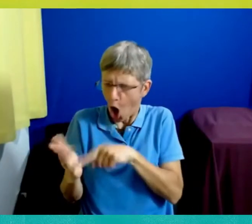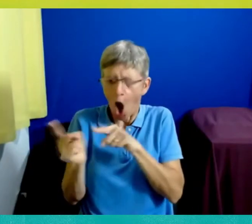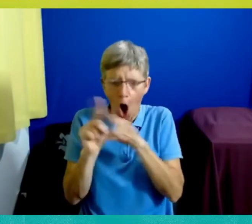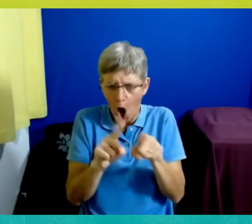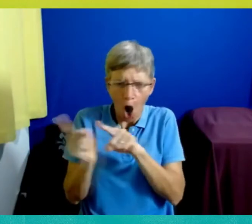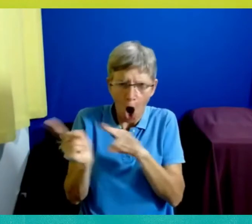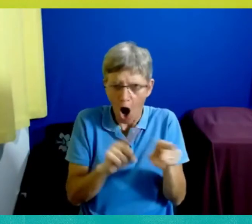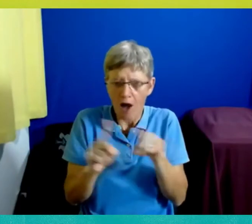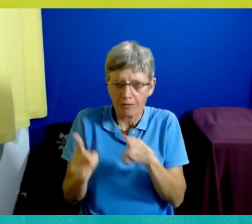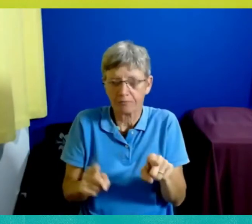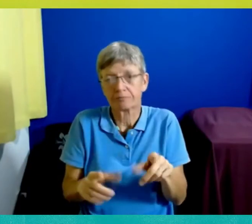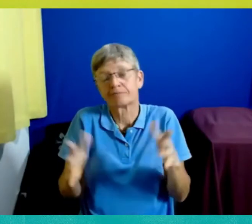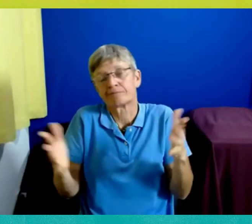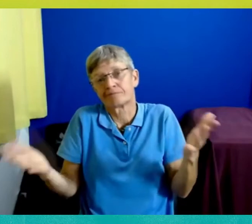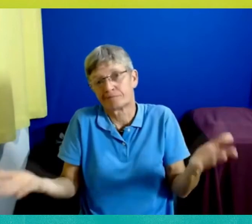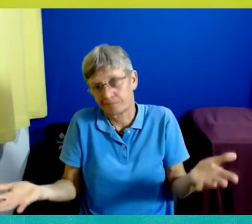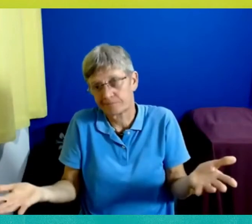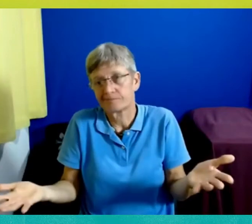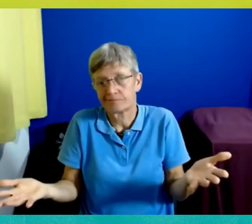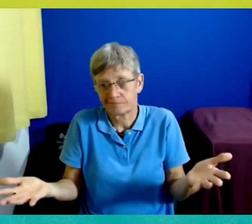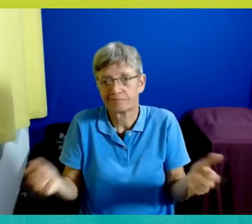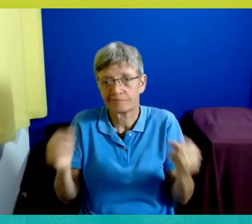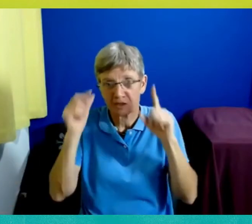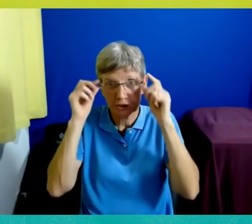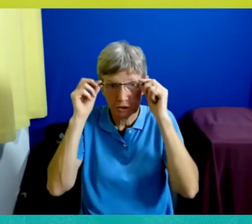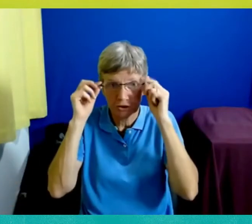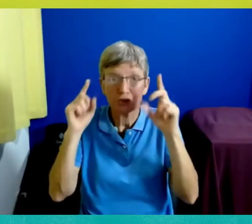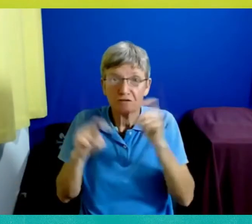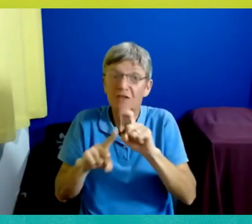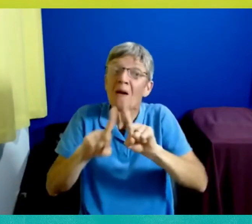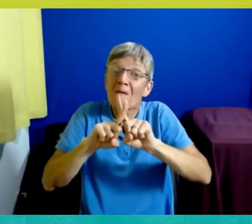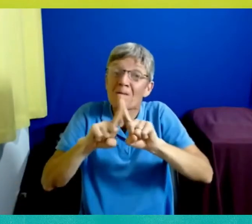seguido. O professor, ele é obrigado a seguir o currículo.